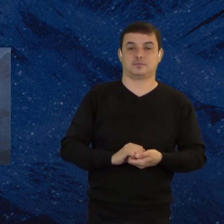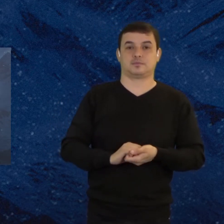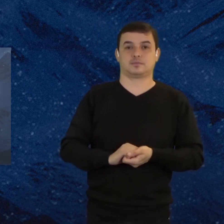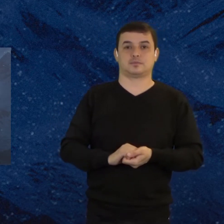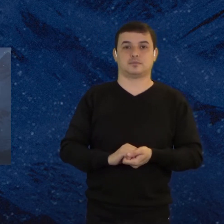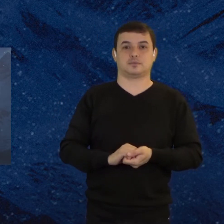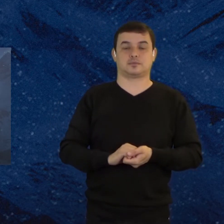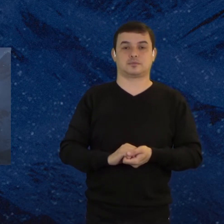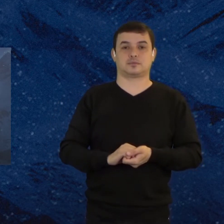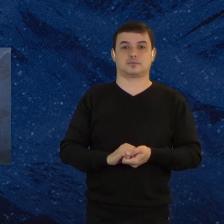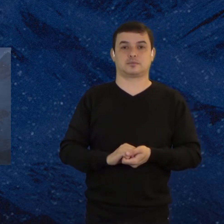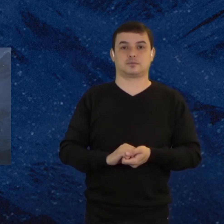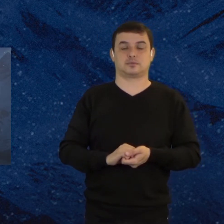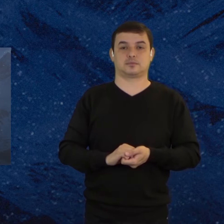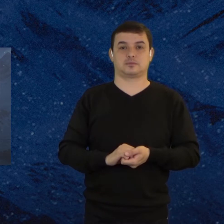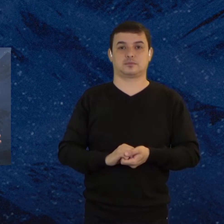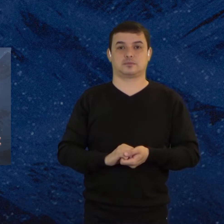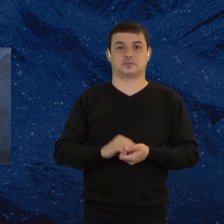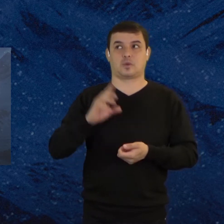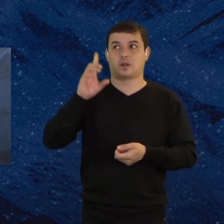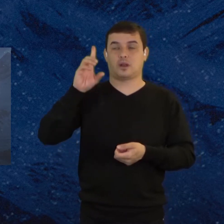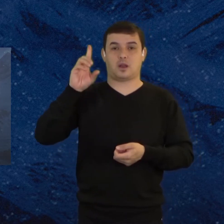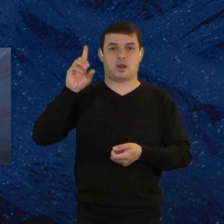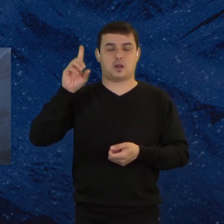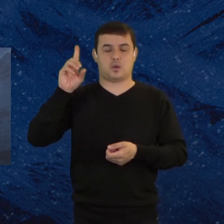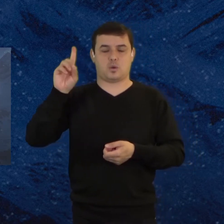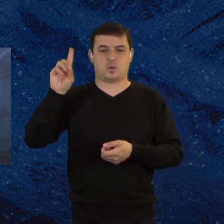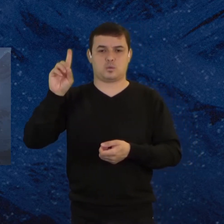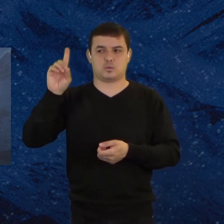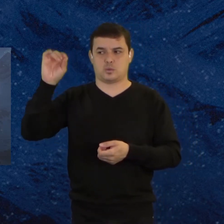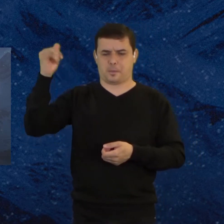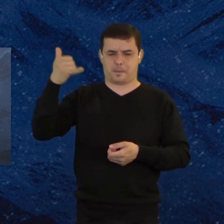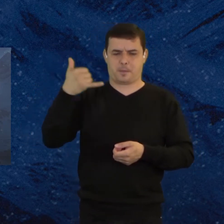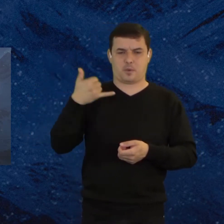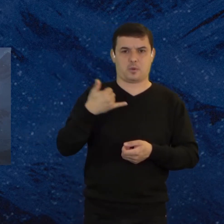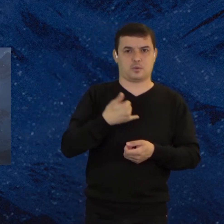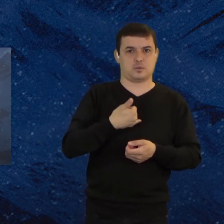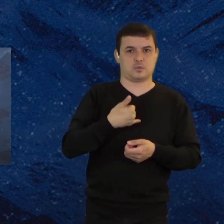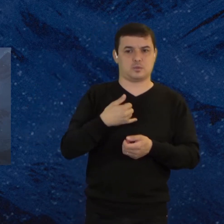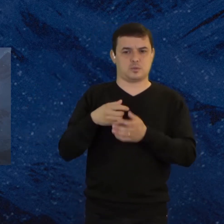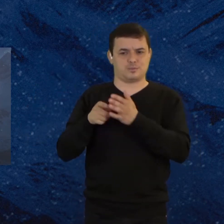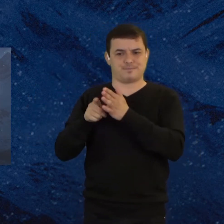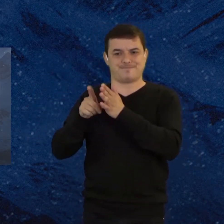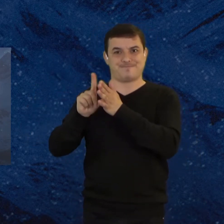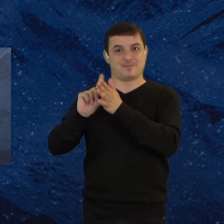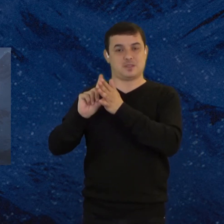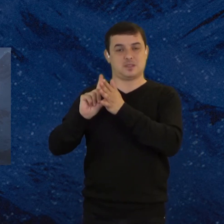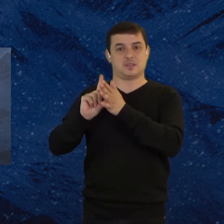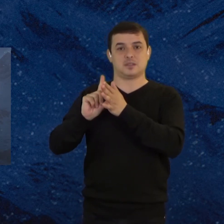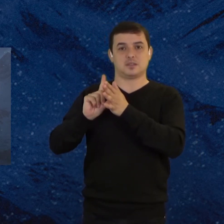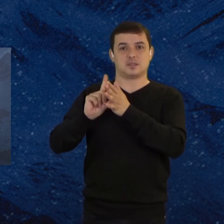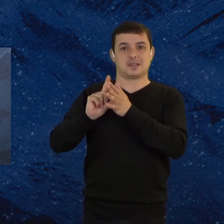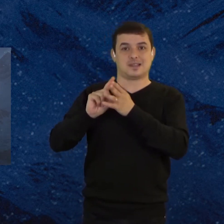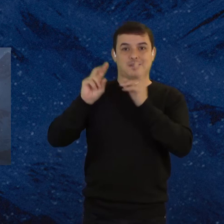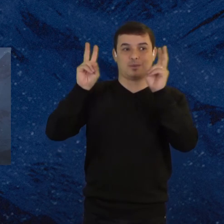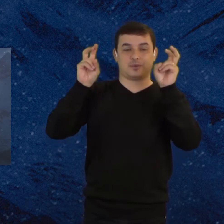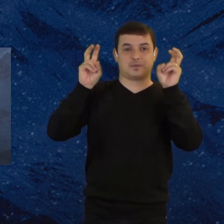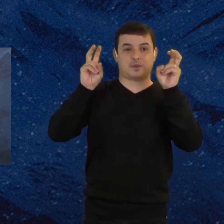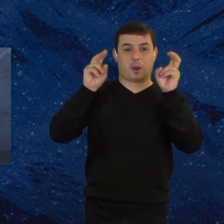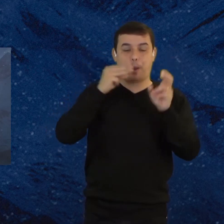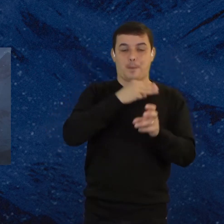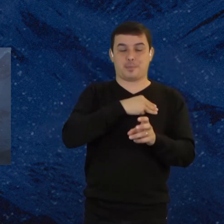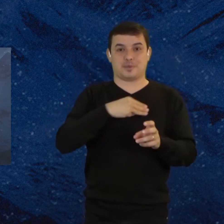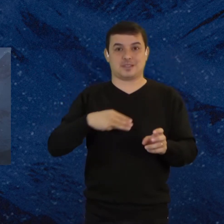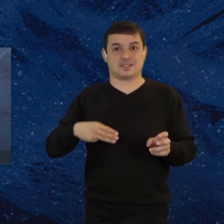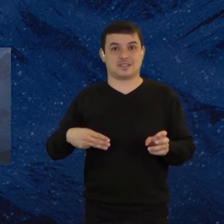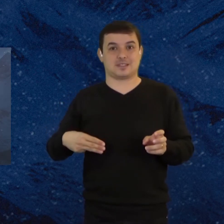E Deus falou antes conosco, antes de falar sobre os ministros da nova aliança, ele falou sobre o ministério da